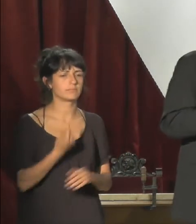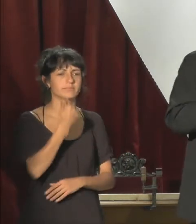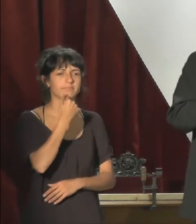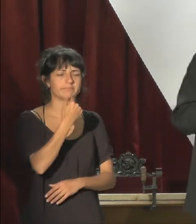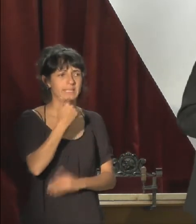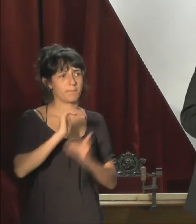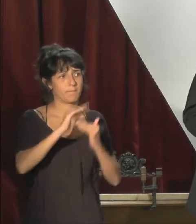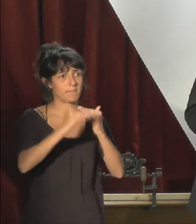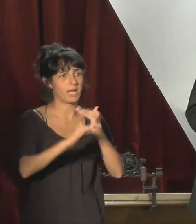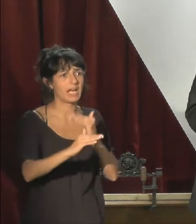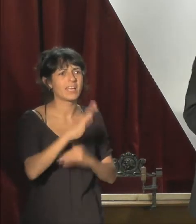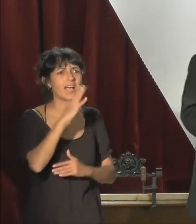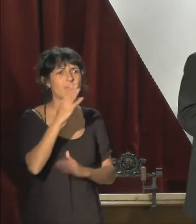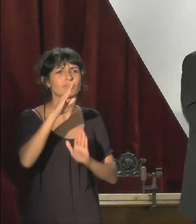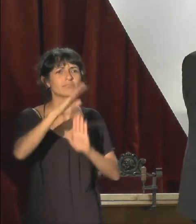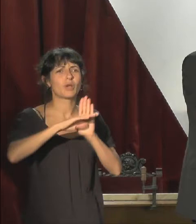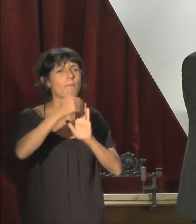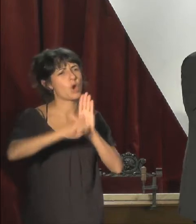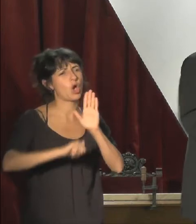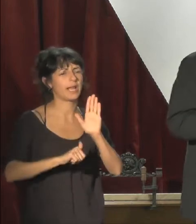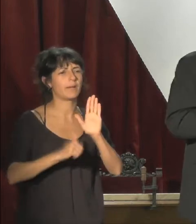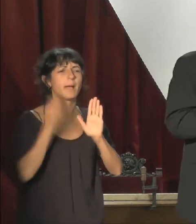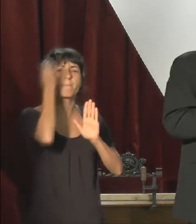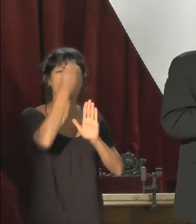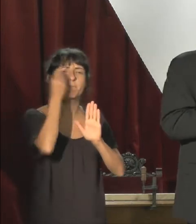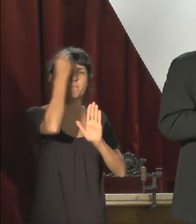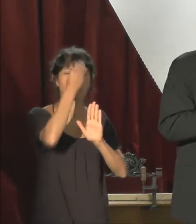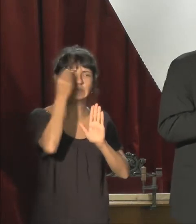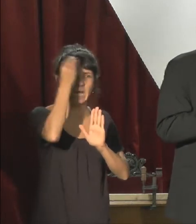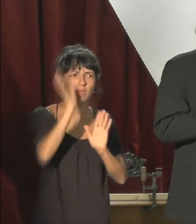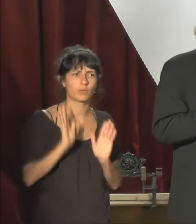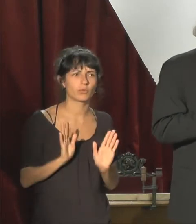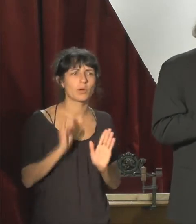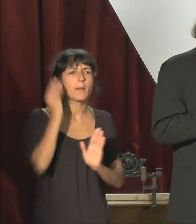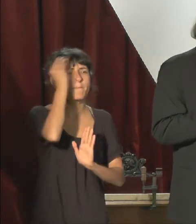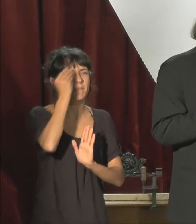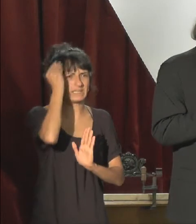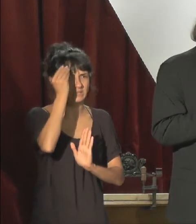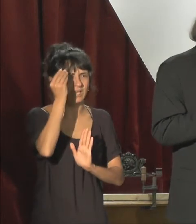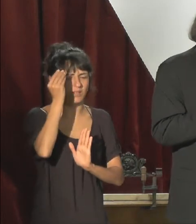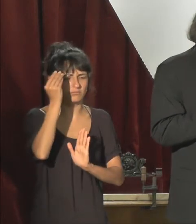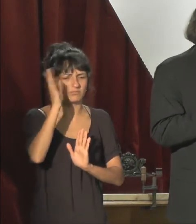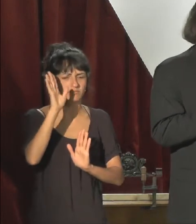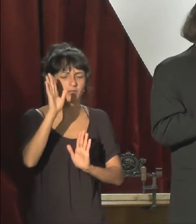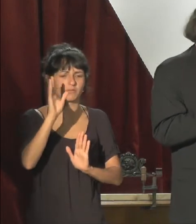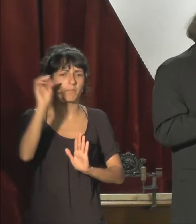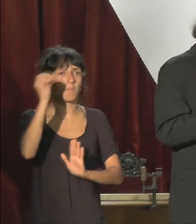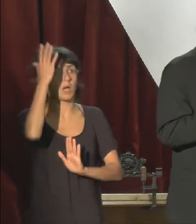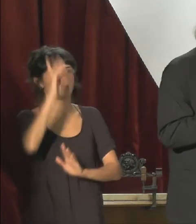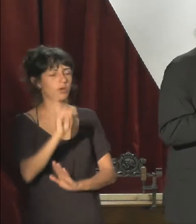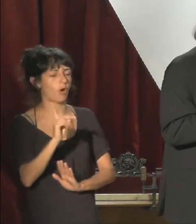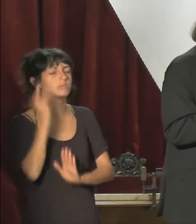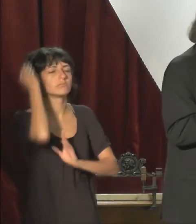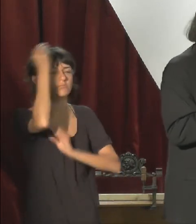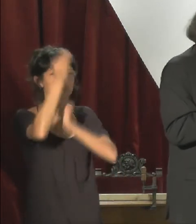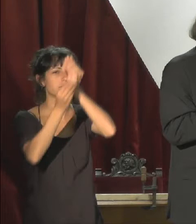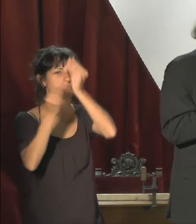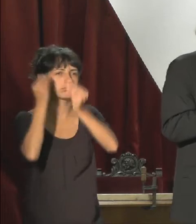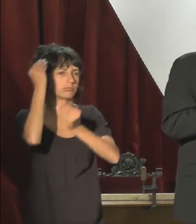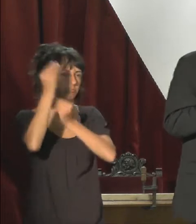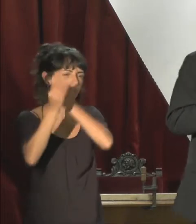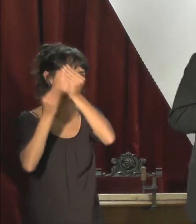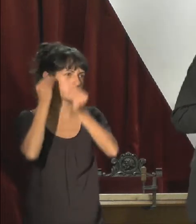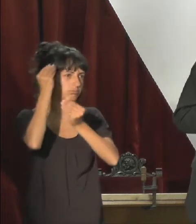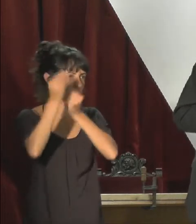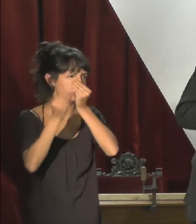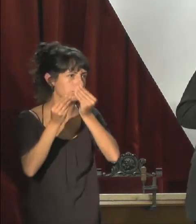programa pensado e traballado coa máxima inteligencia e coa máxima entrega para, precisamente, permitir